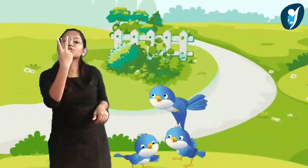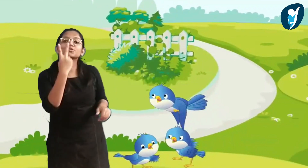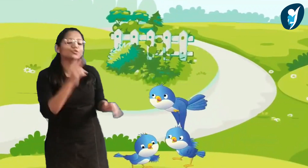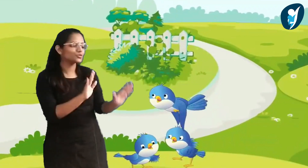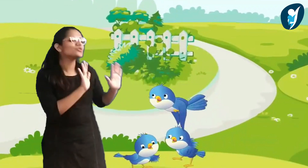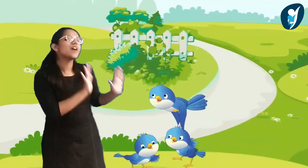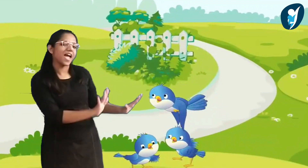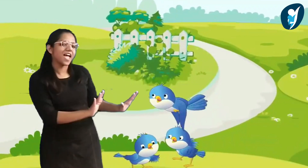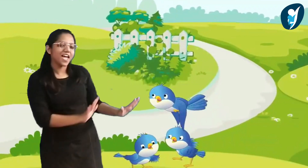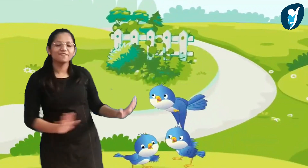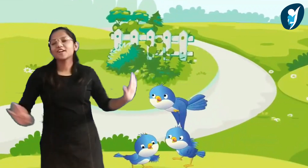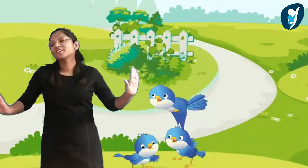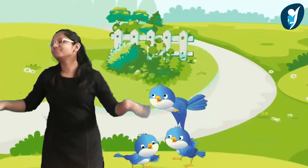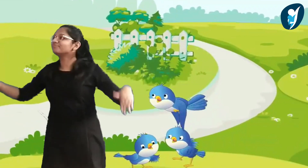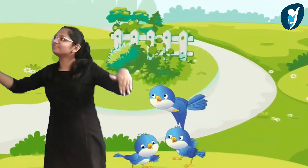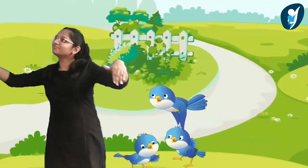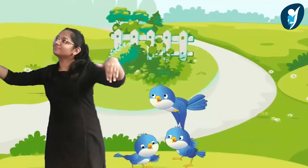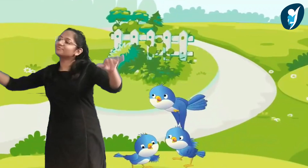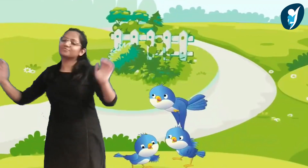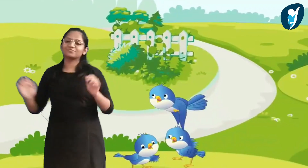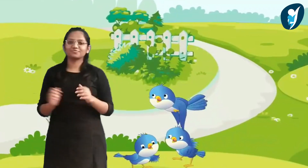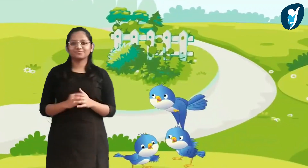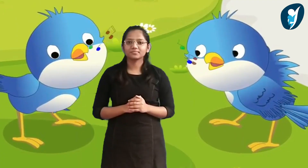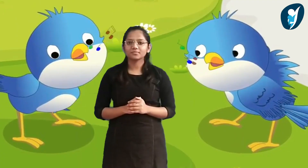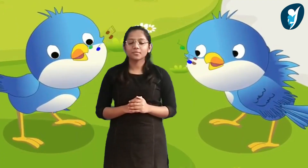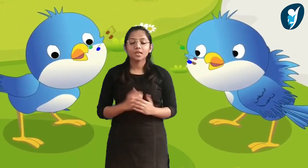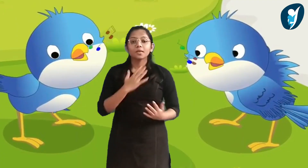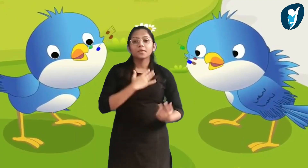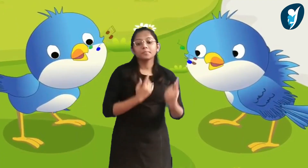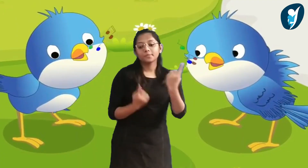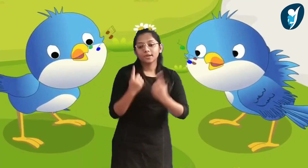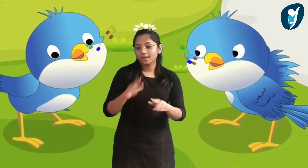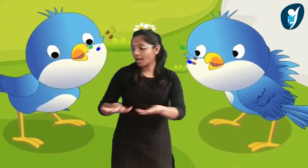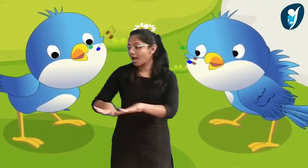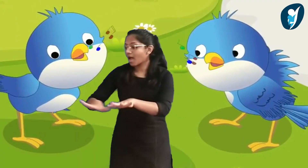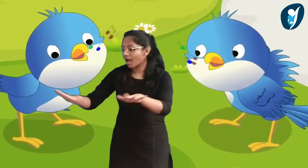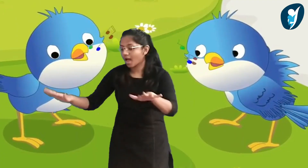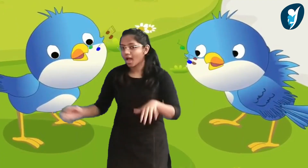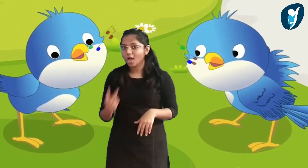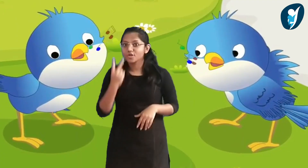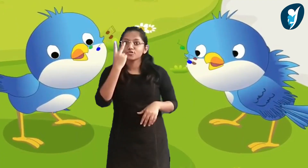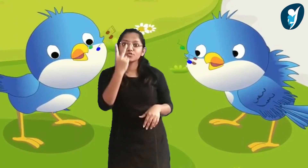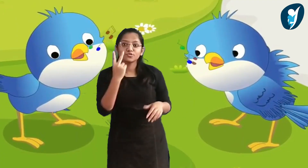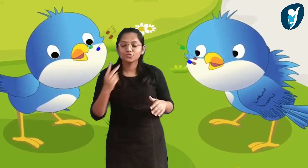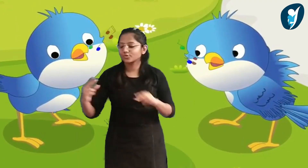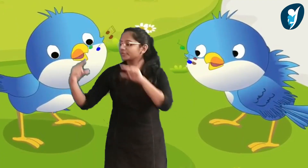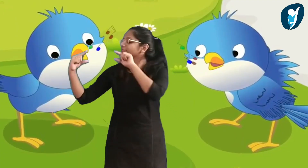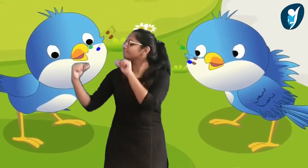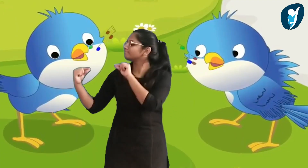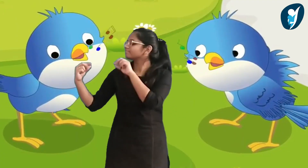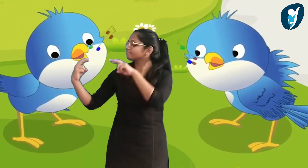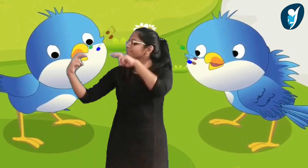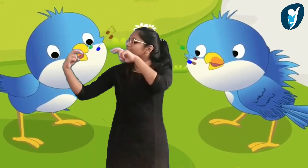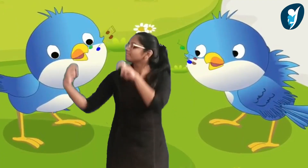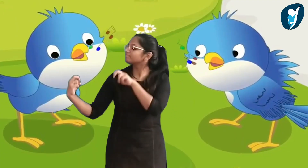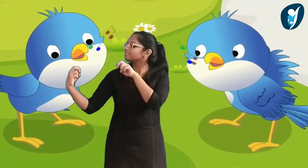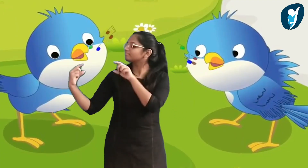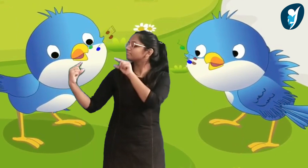हैं। हाँ 2 रह गई हैं। हाँ 2 रह गई हैं। 2